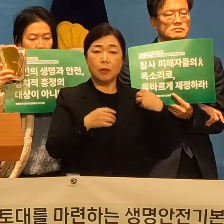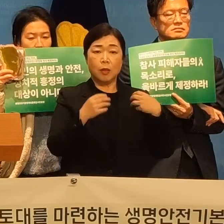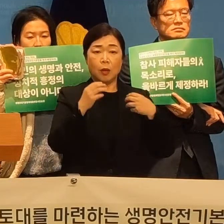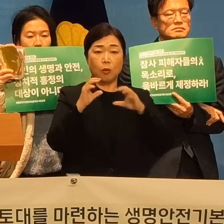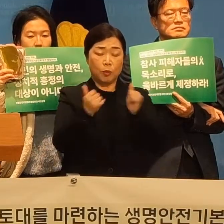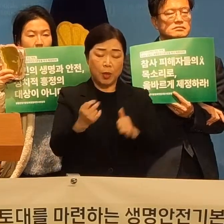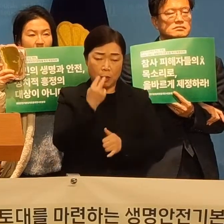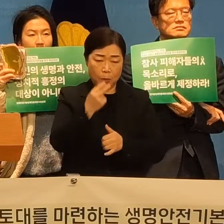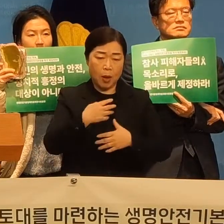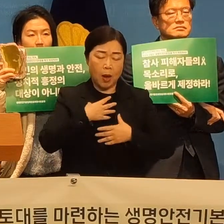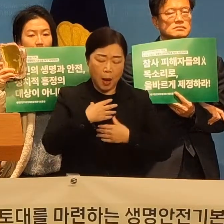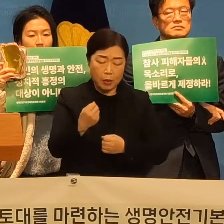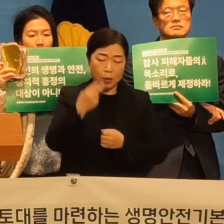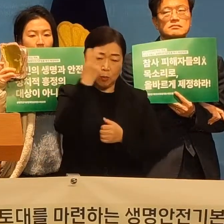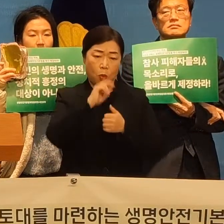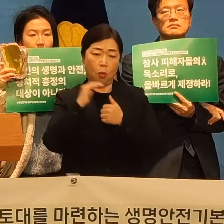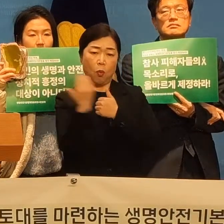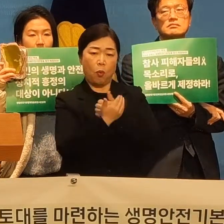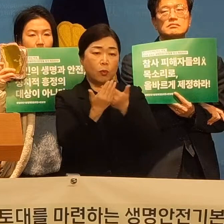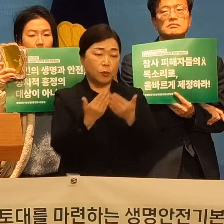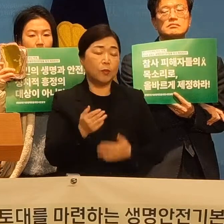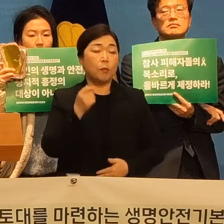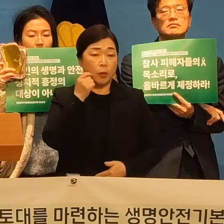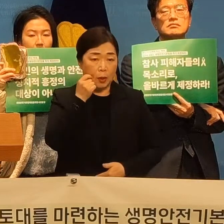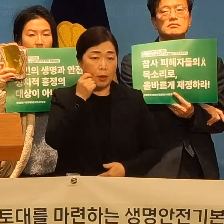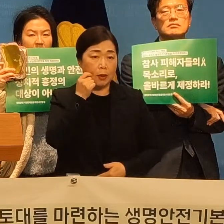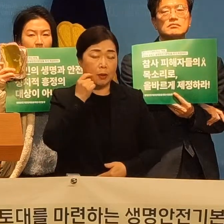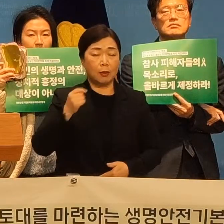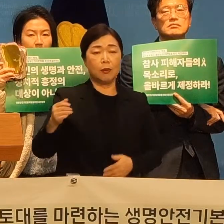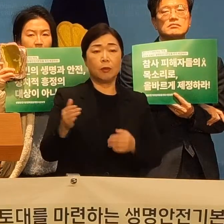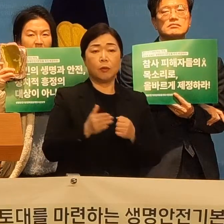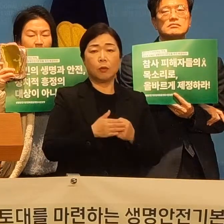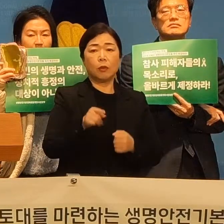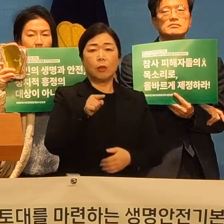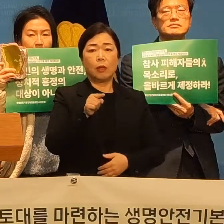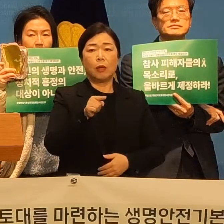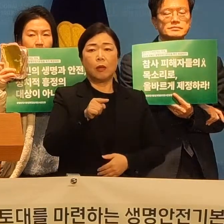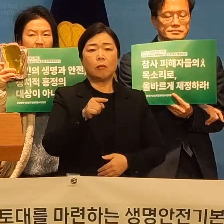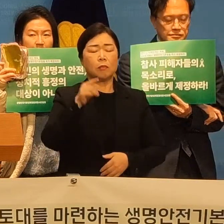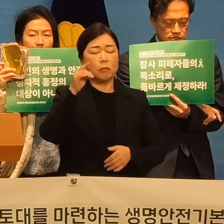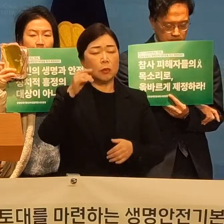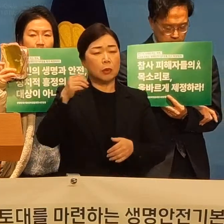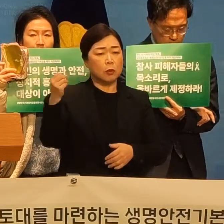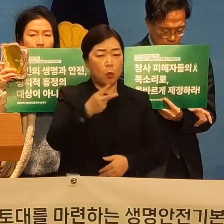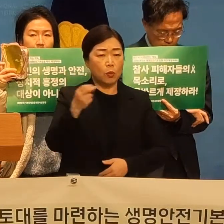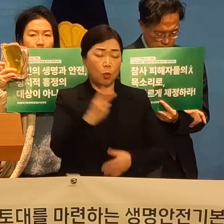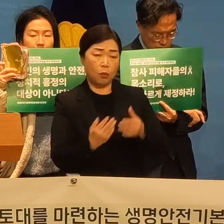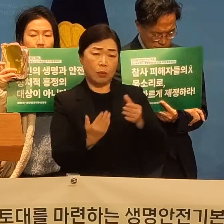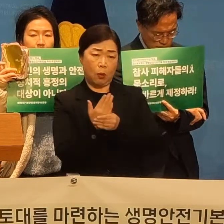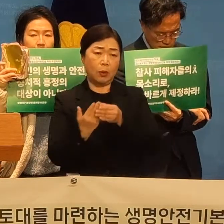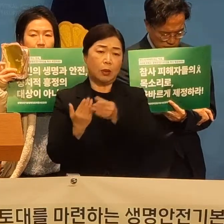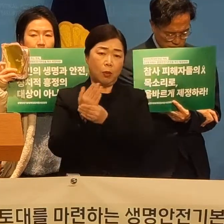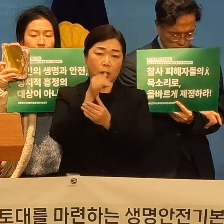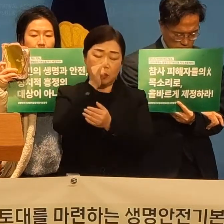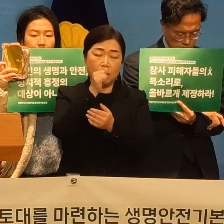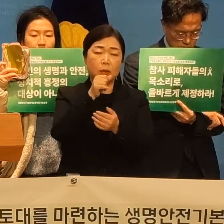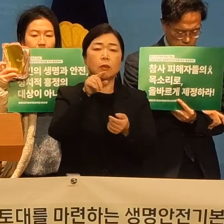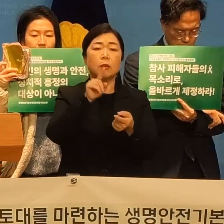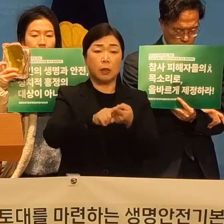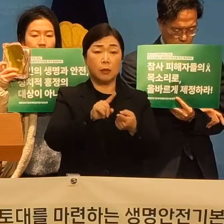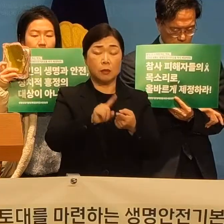안전을 보호해야 된다는 것이 지켜지지 않고, 그래서 끊임없이 반복되는 이 비극적